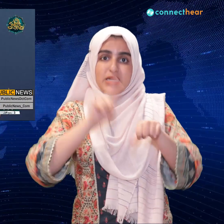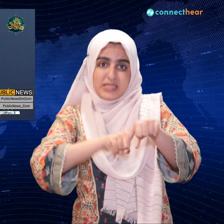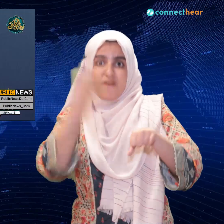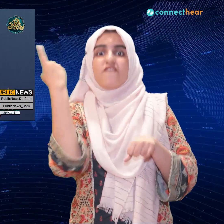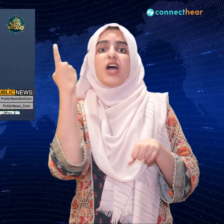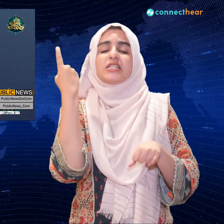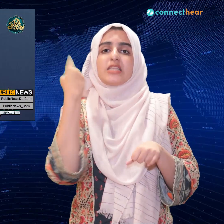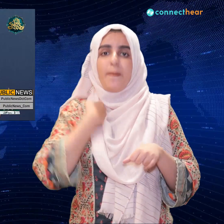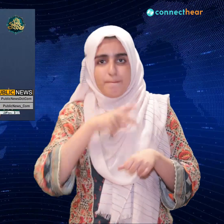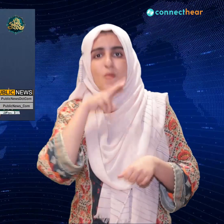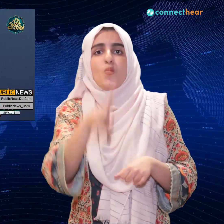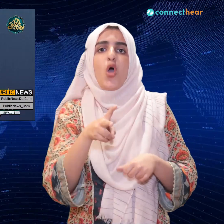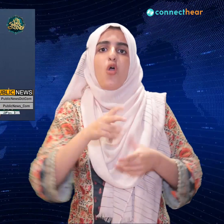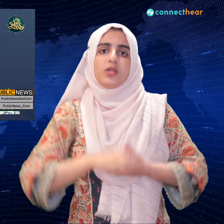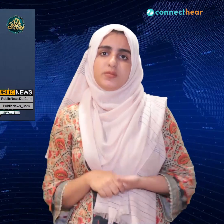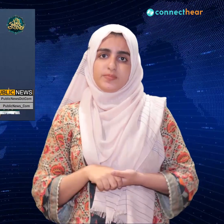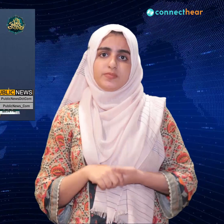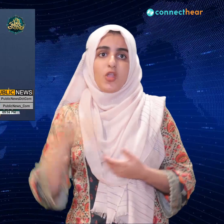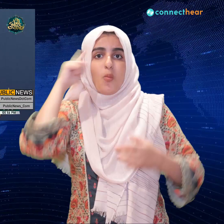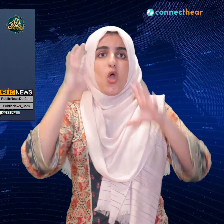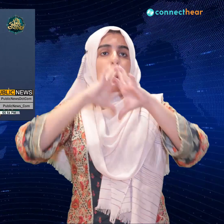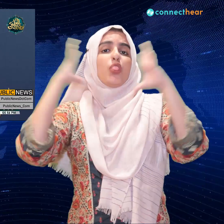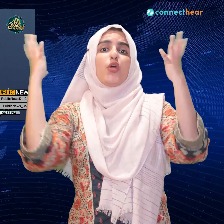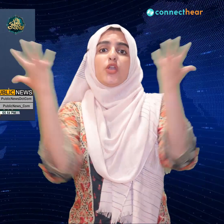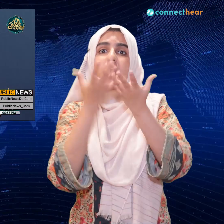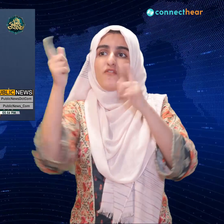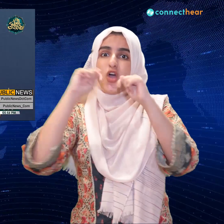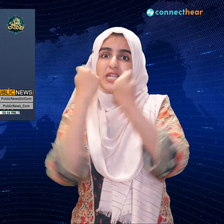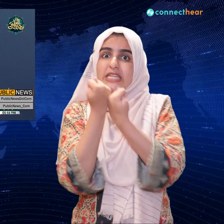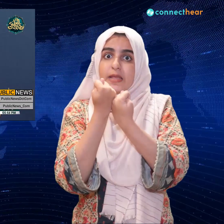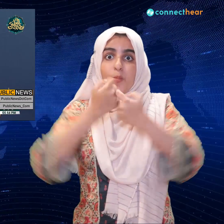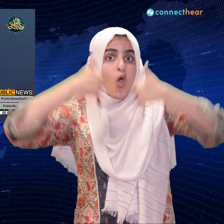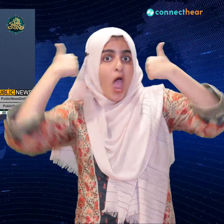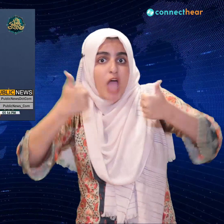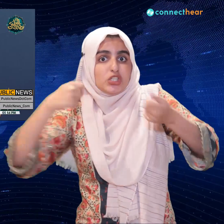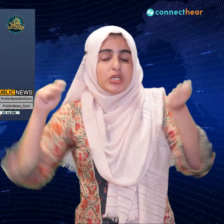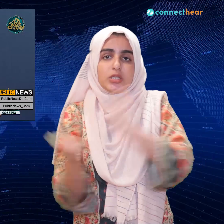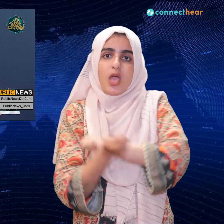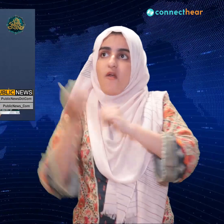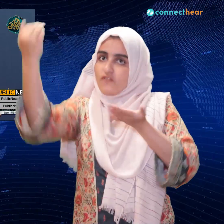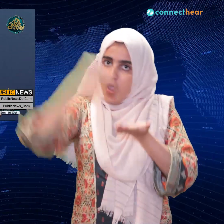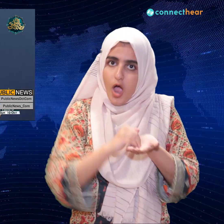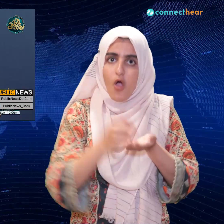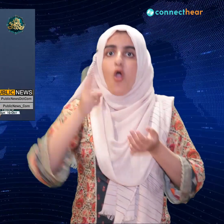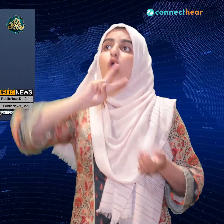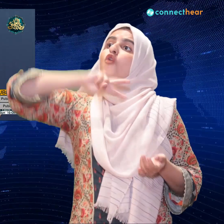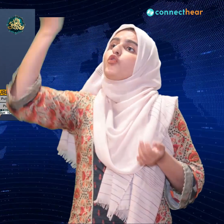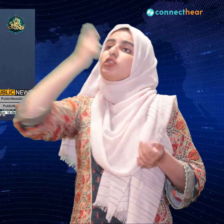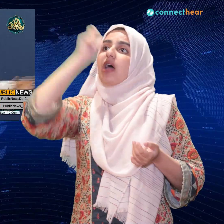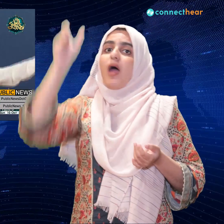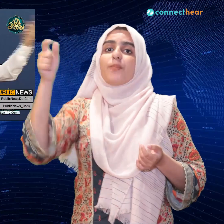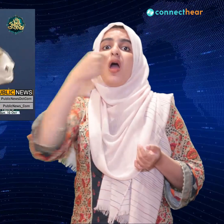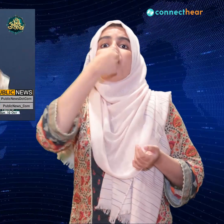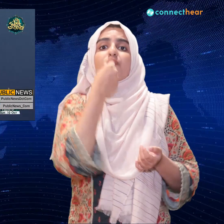نے کہا، اور دنیا کی سب سے طاقتور ٹیم کے خلاف ہم نے پاکستان میں نیوٹرل امپائر لیا باہر سے. ہم نے کہا ٹھیک